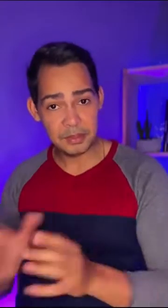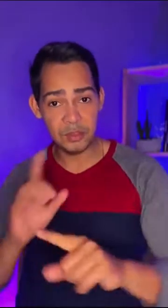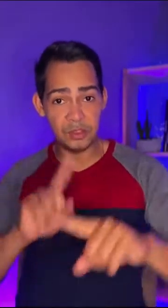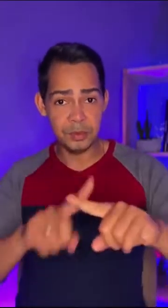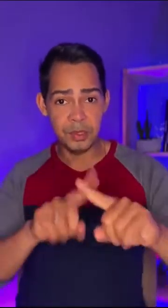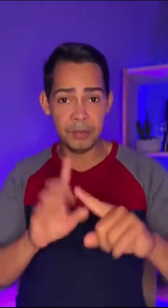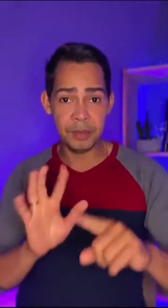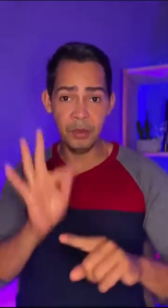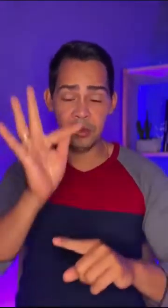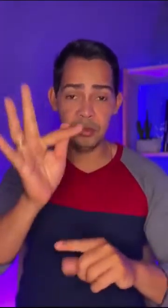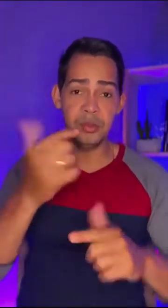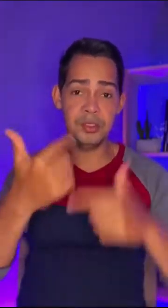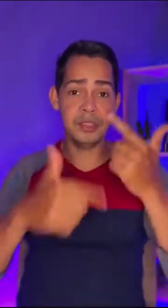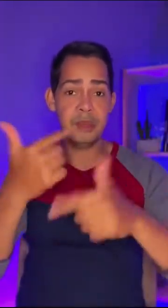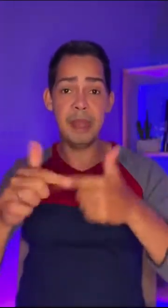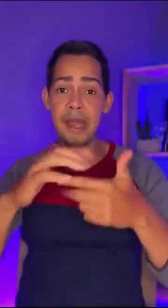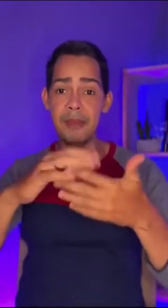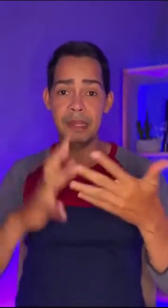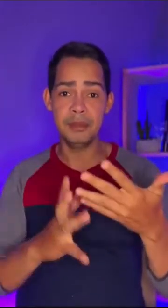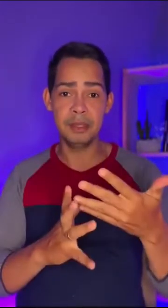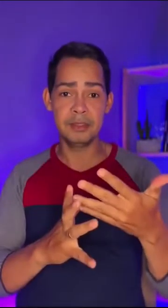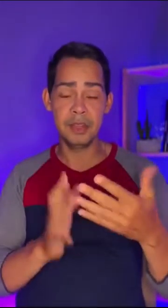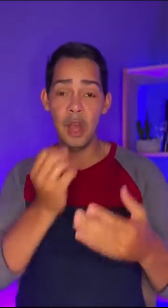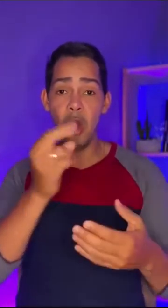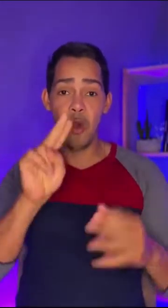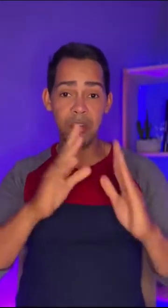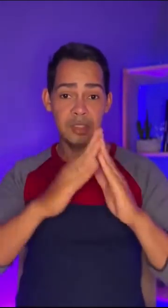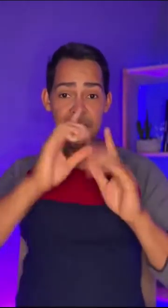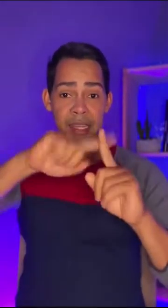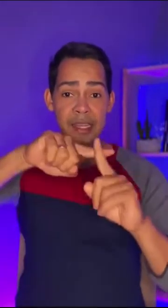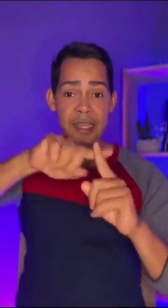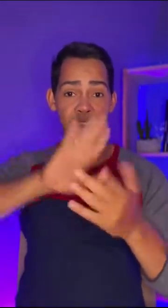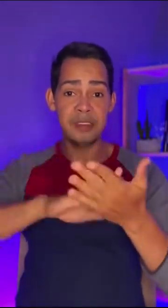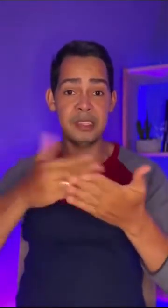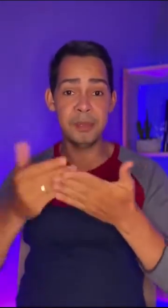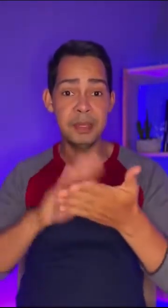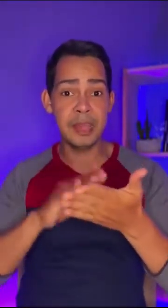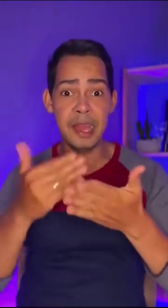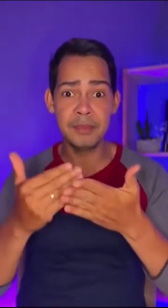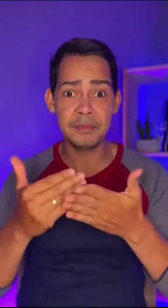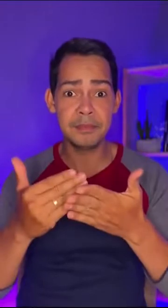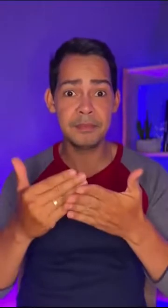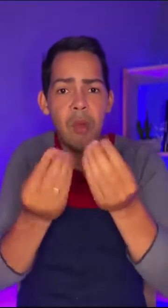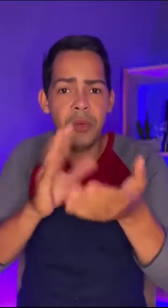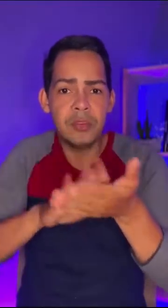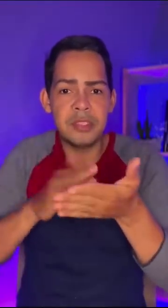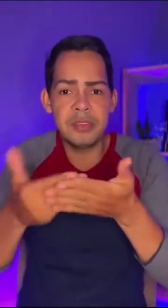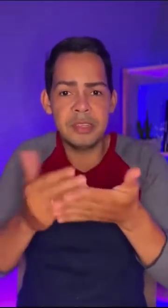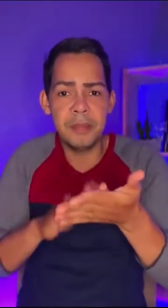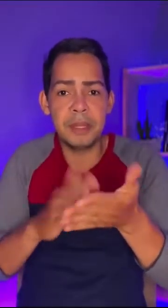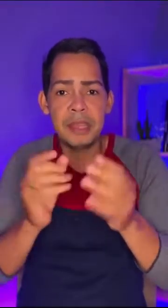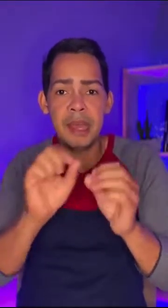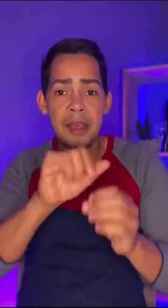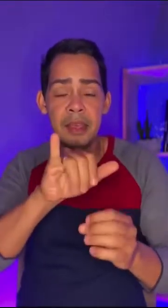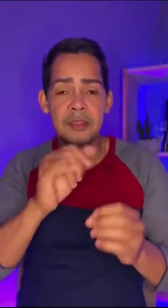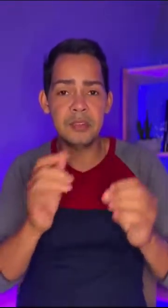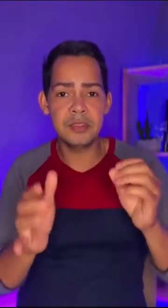precisa disso. Por quê? Porque no futuro você vai trabalhar com a Libras. Ou você vai lá na igreja e vai interpretar. Como que você vai interpretar se